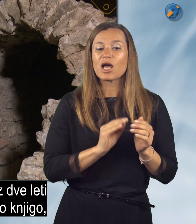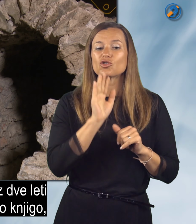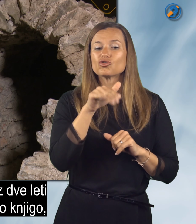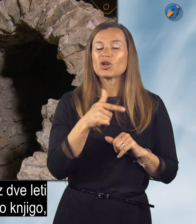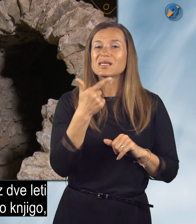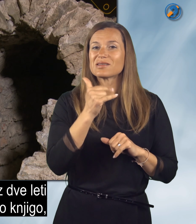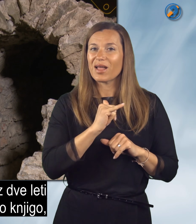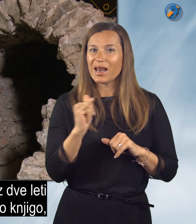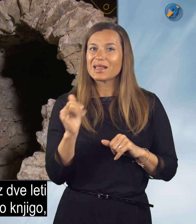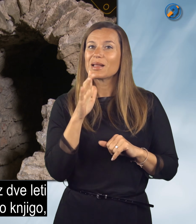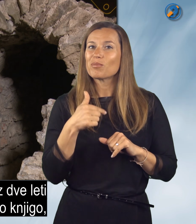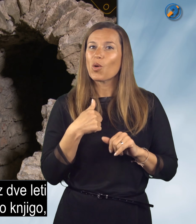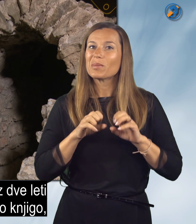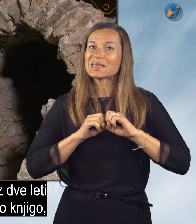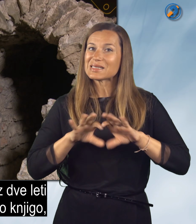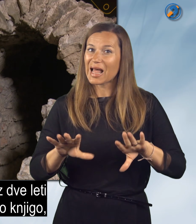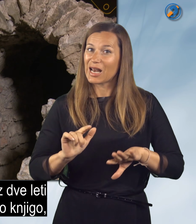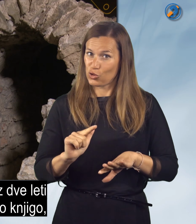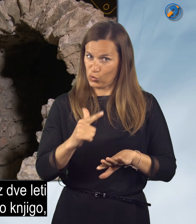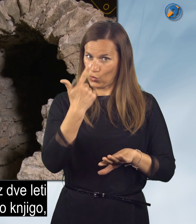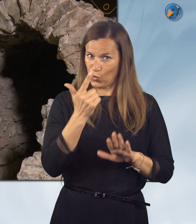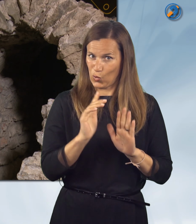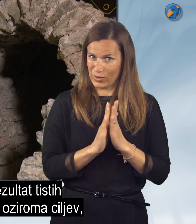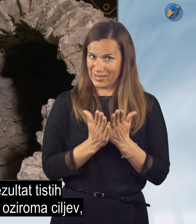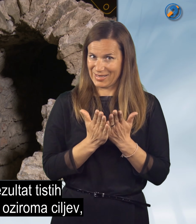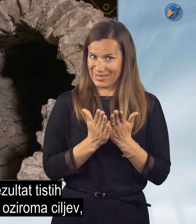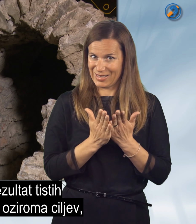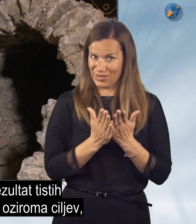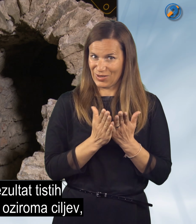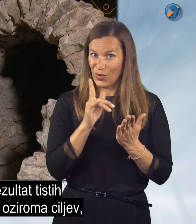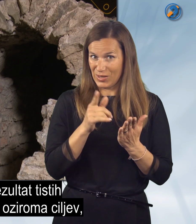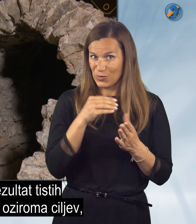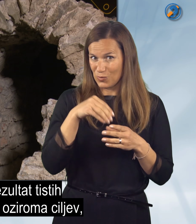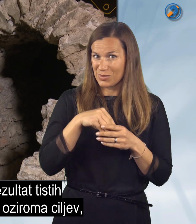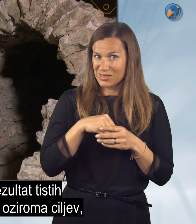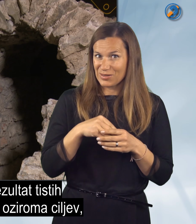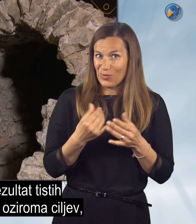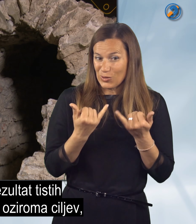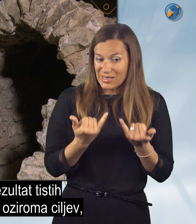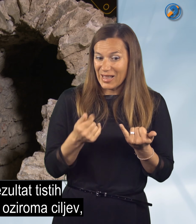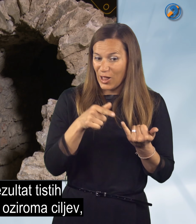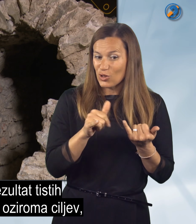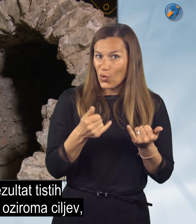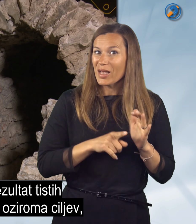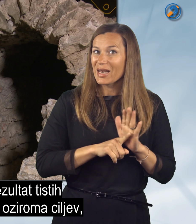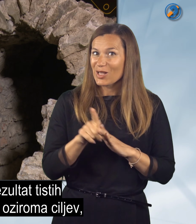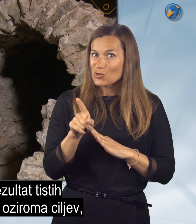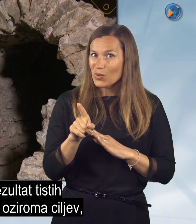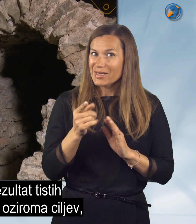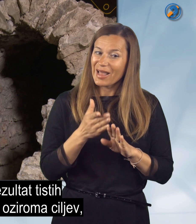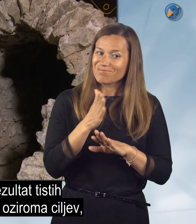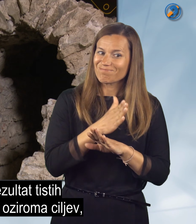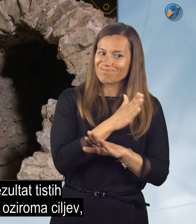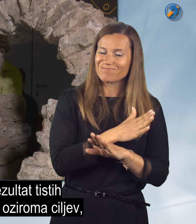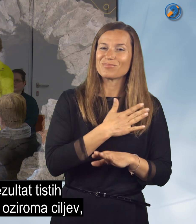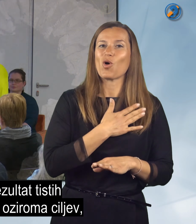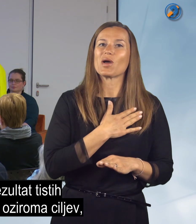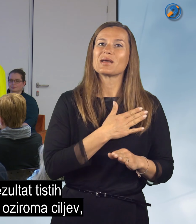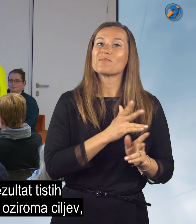leti izdala drugo knjigo. In v bistvu je zdaj to rezultat tistih